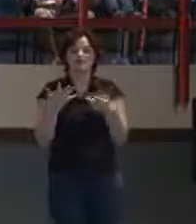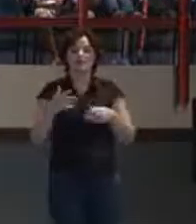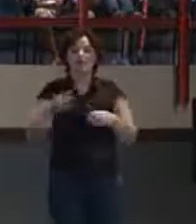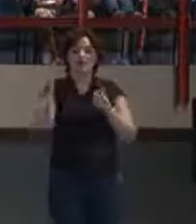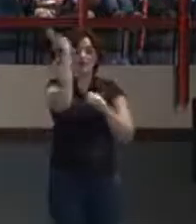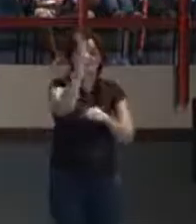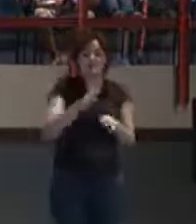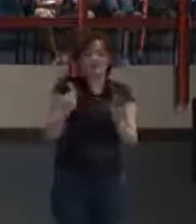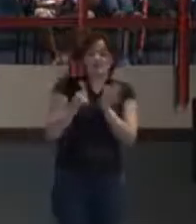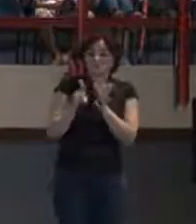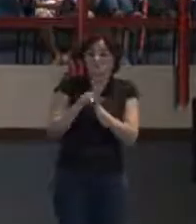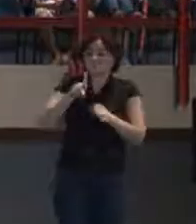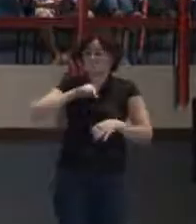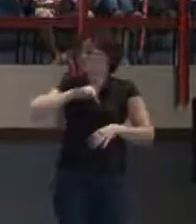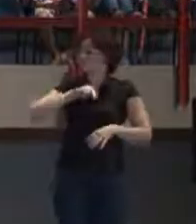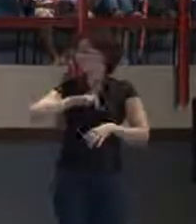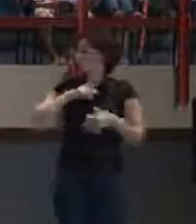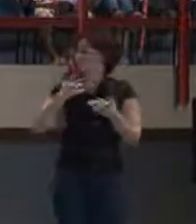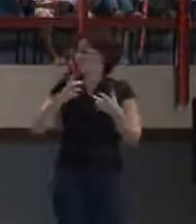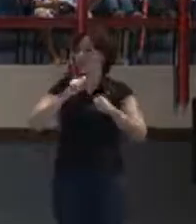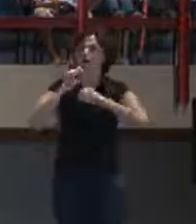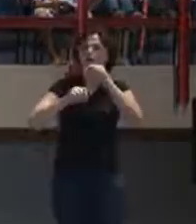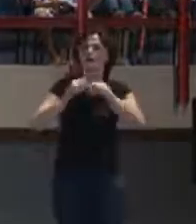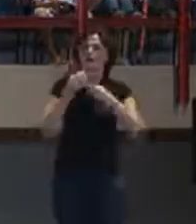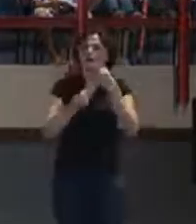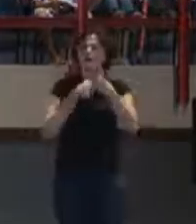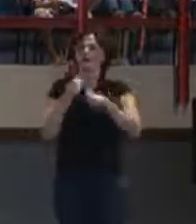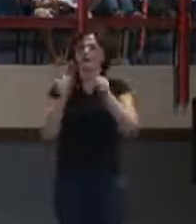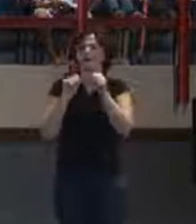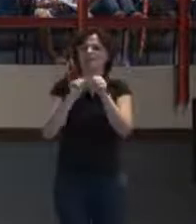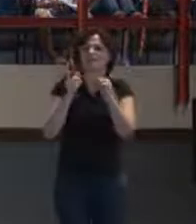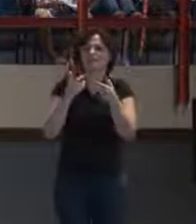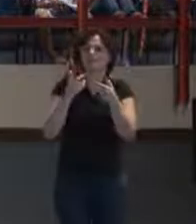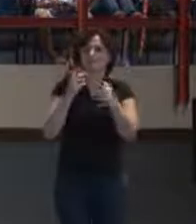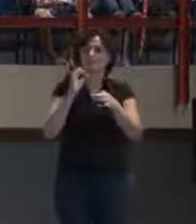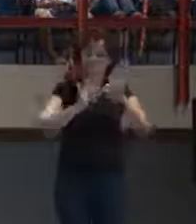que é meu? Administrar. Por